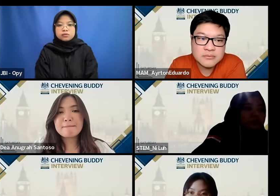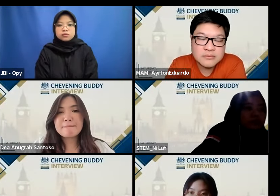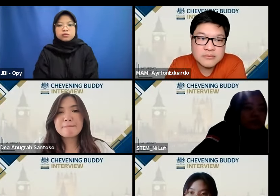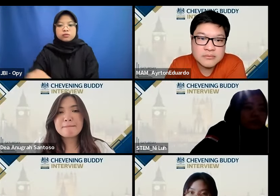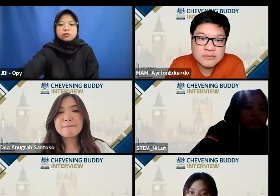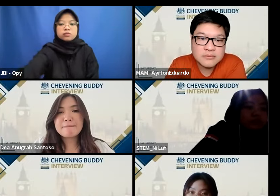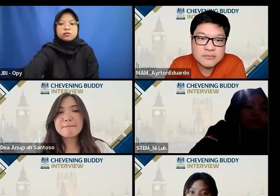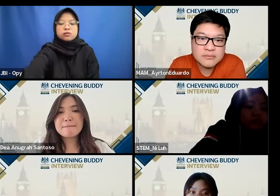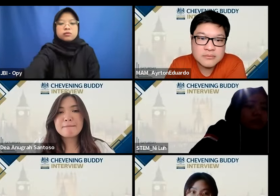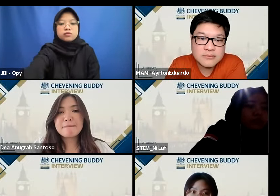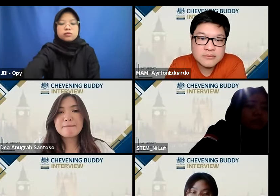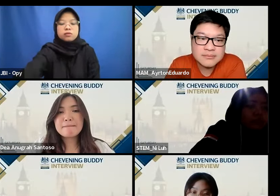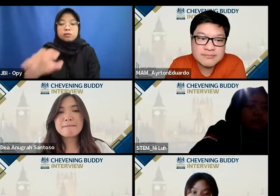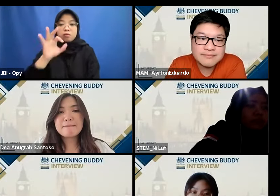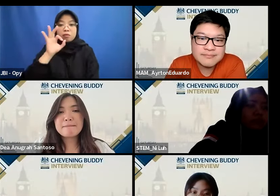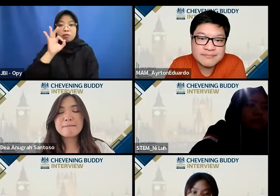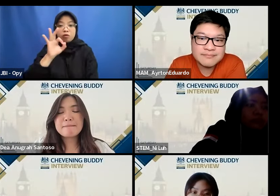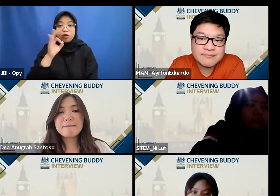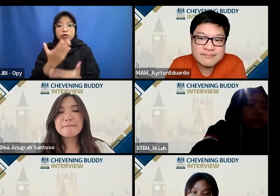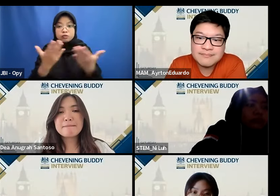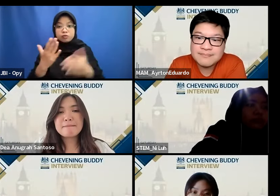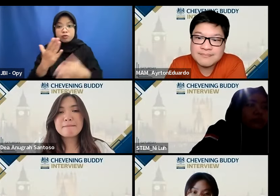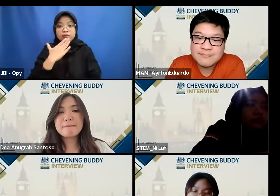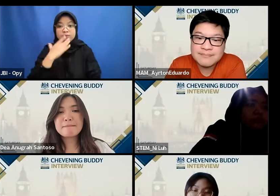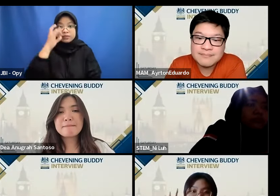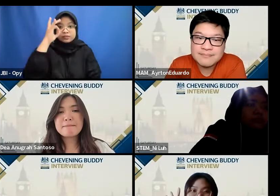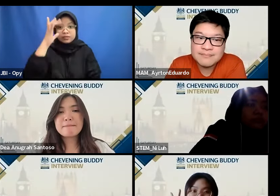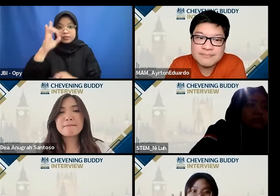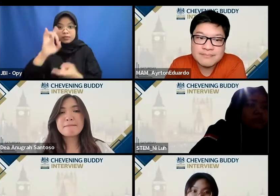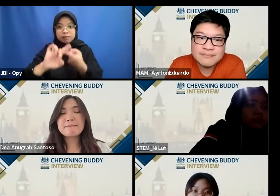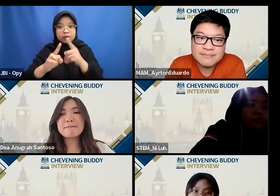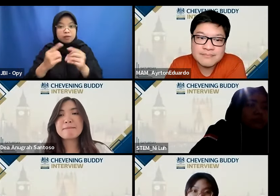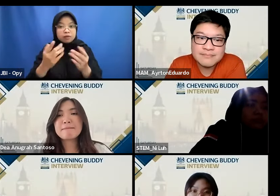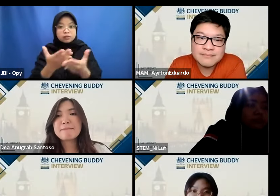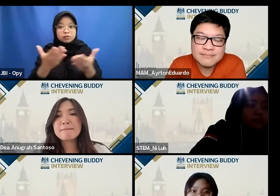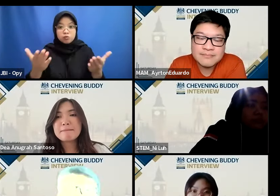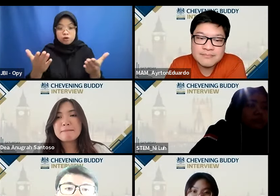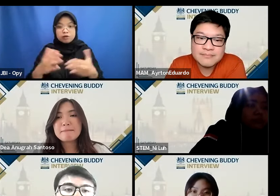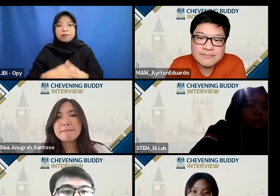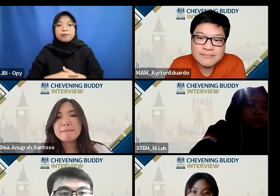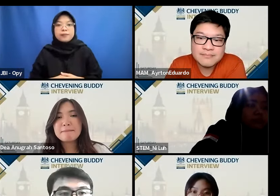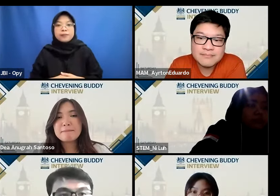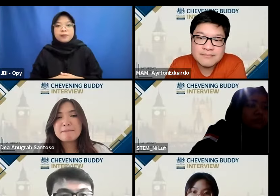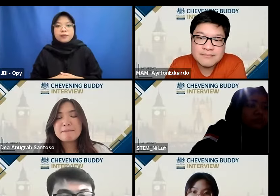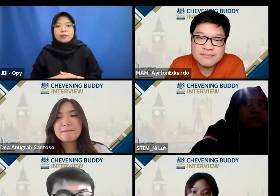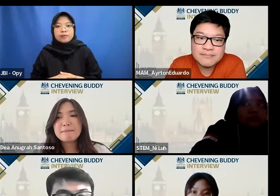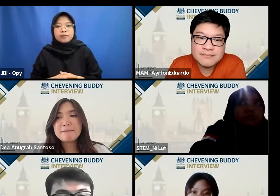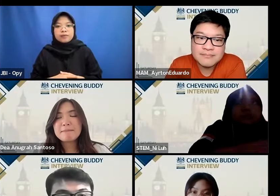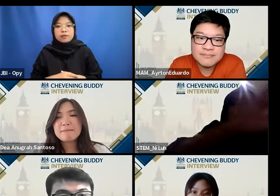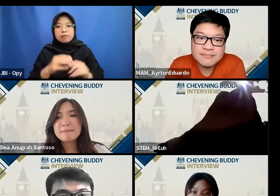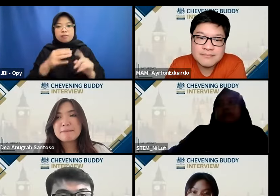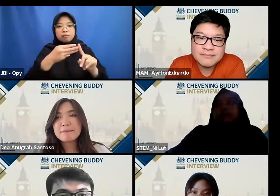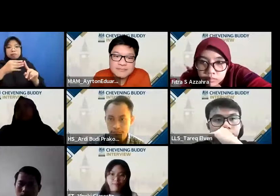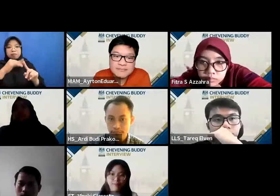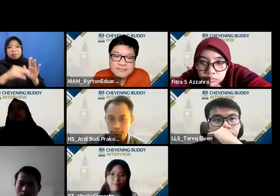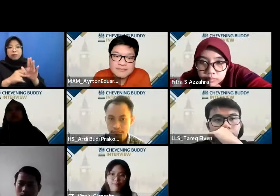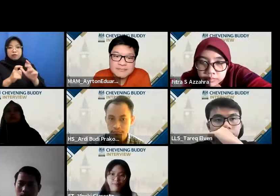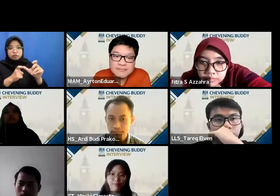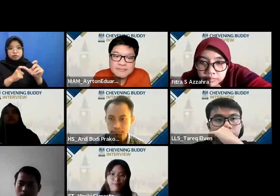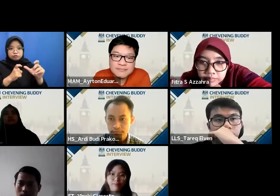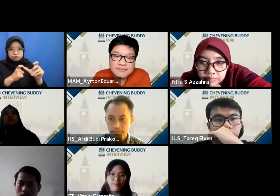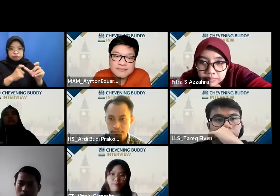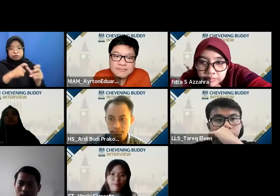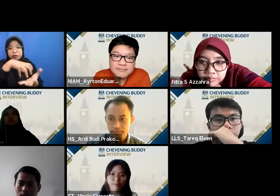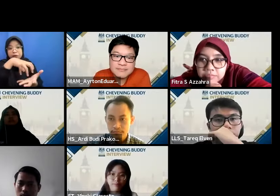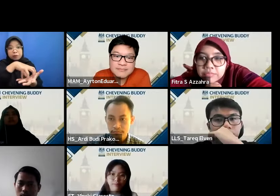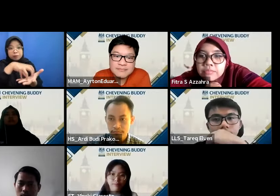tes oke eh selamat siang teman-teman semuanya baik yang ada di eh binus anggrek pada hari yang cerah